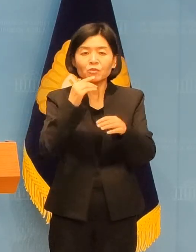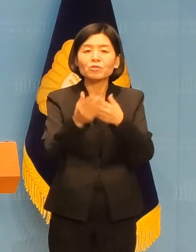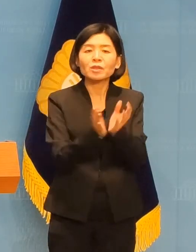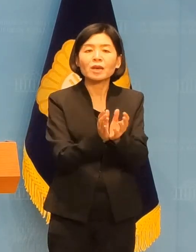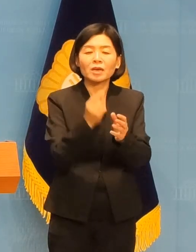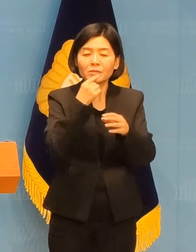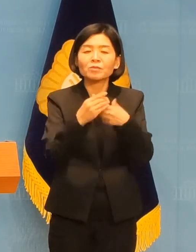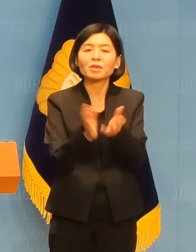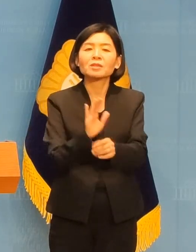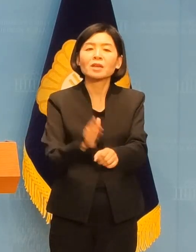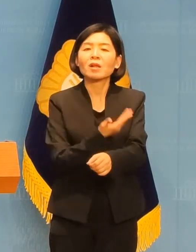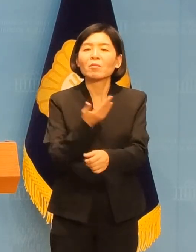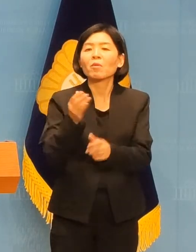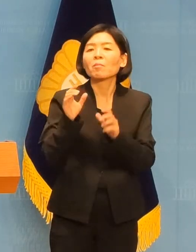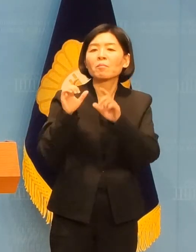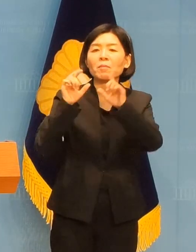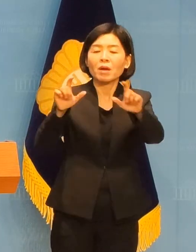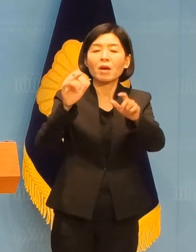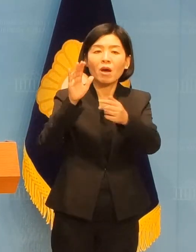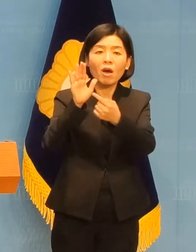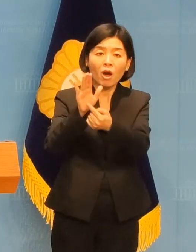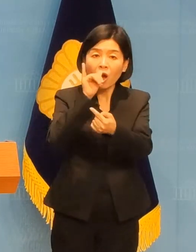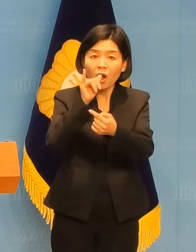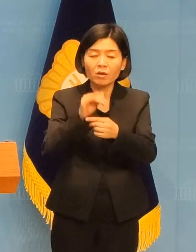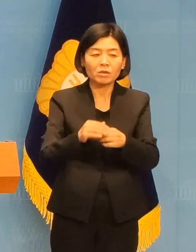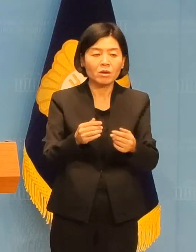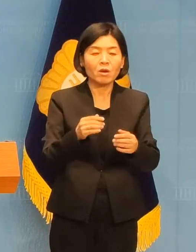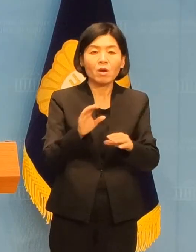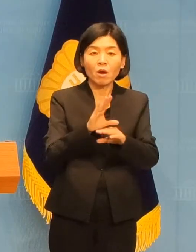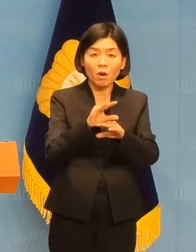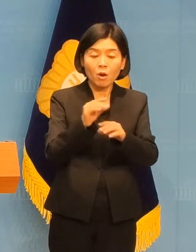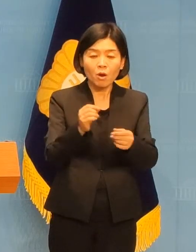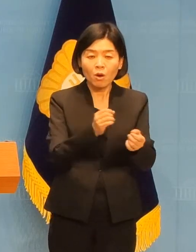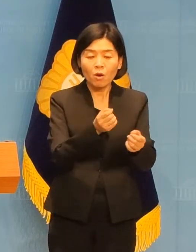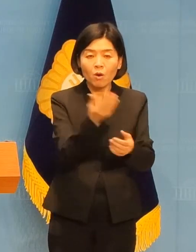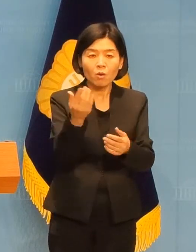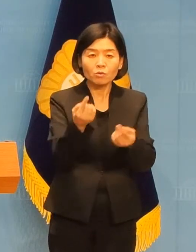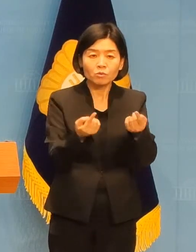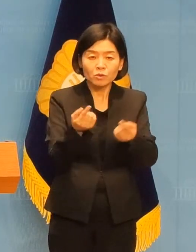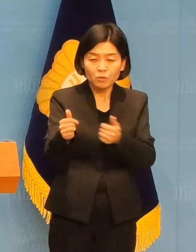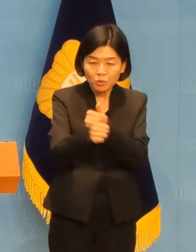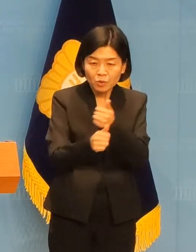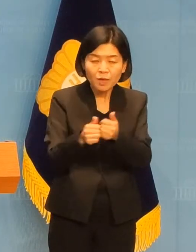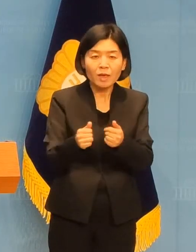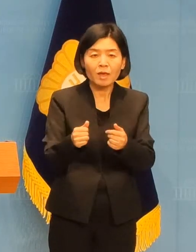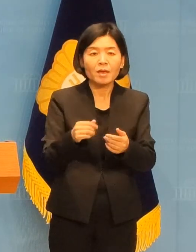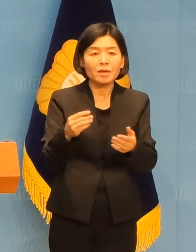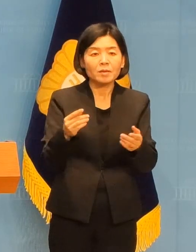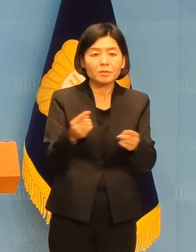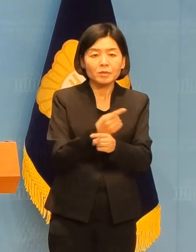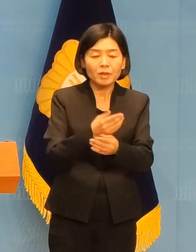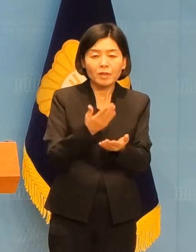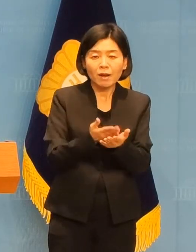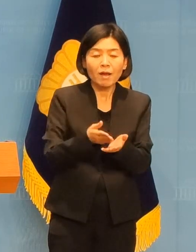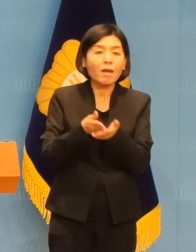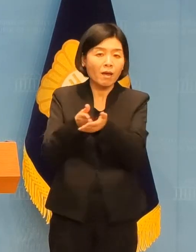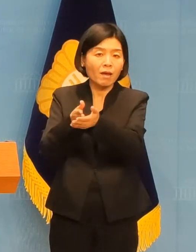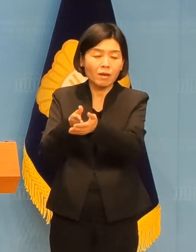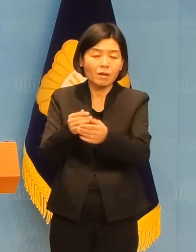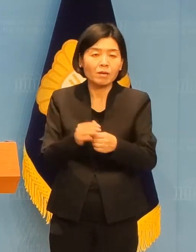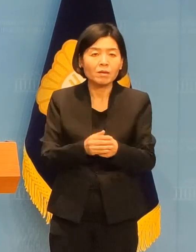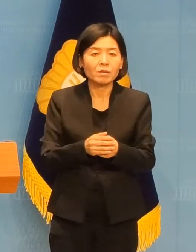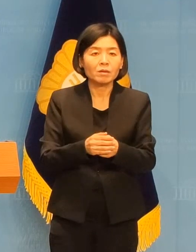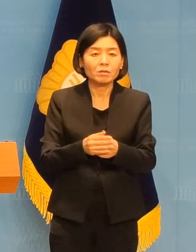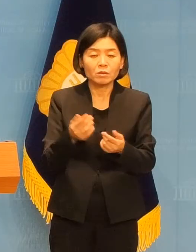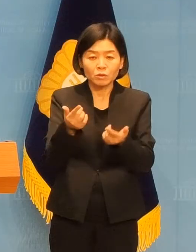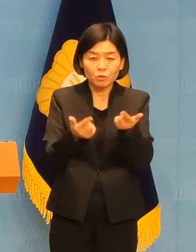보도하였습니다. 이에 대해 언론중재위원회에 정정보도 및 반론보도를 요청하는 조정 신청을 진행하였습니다. 언론중재위원회의 조정